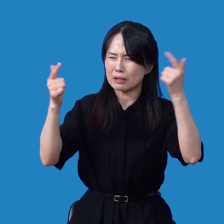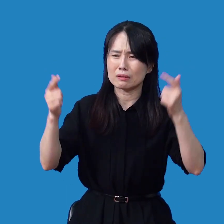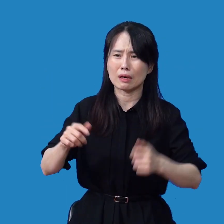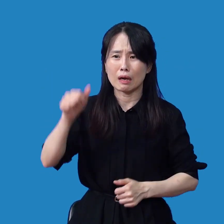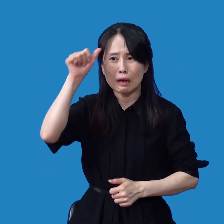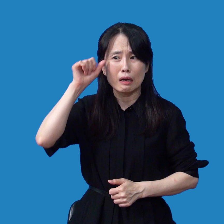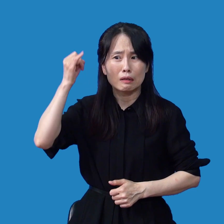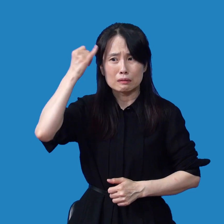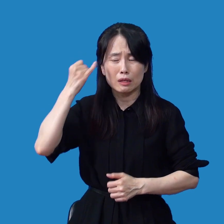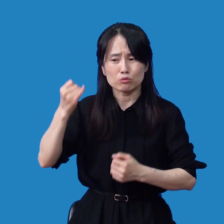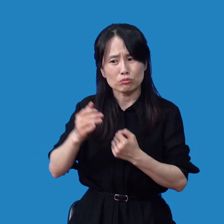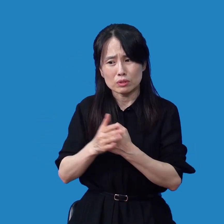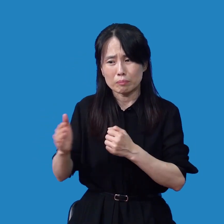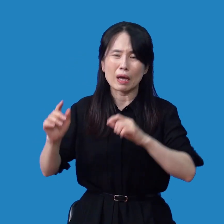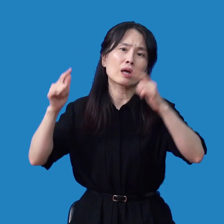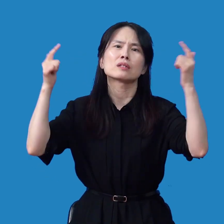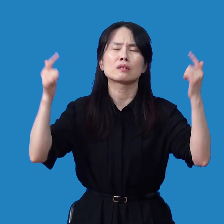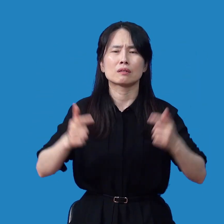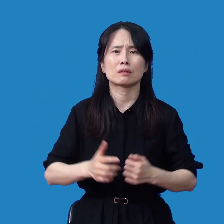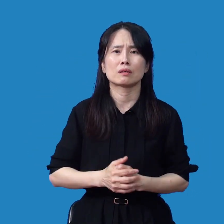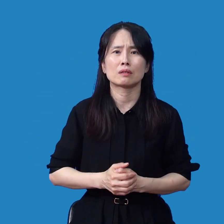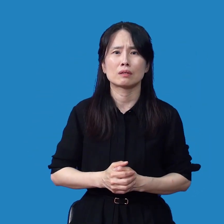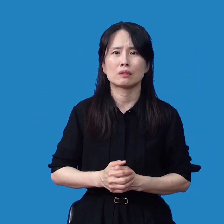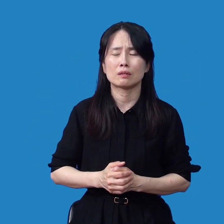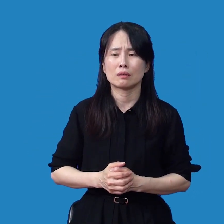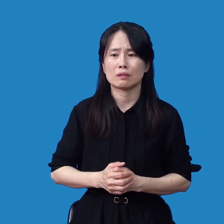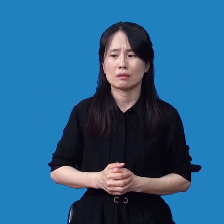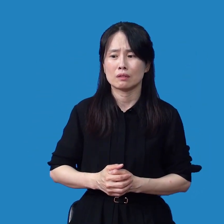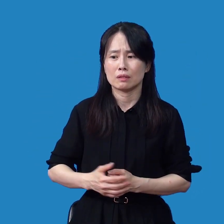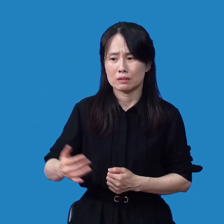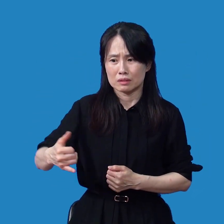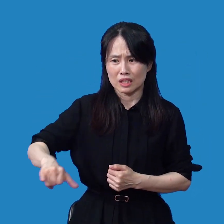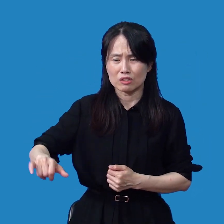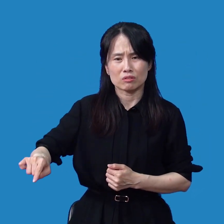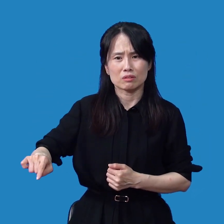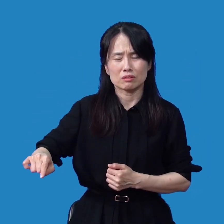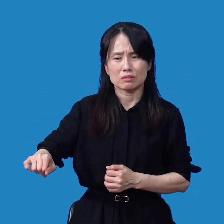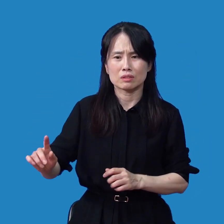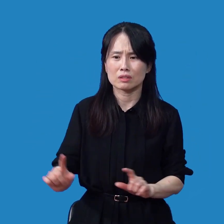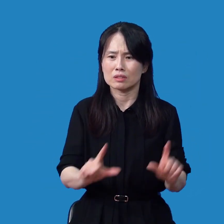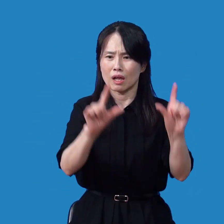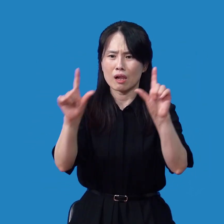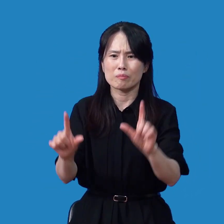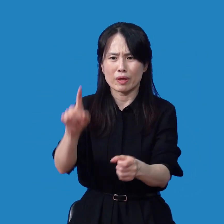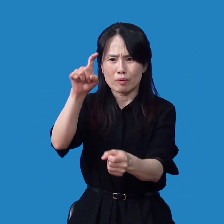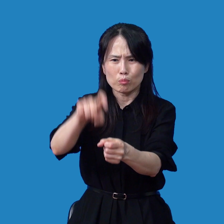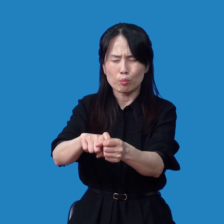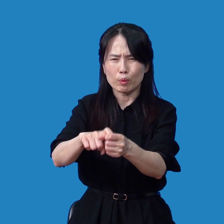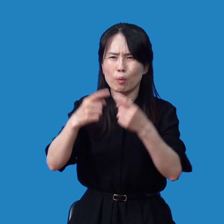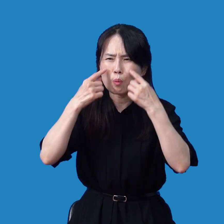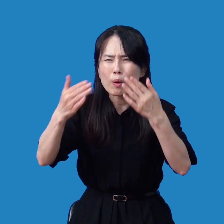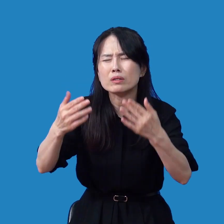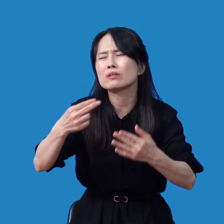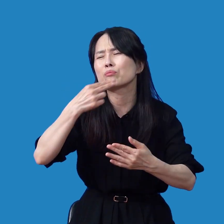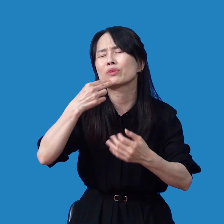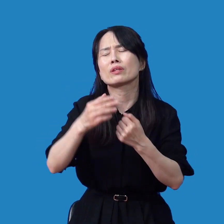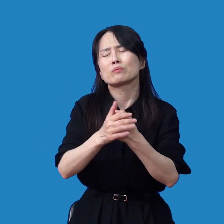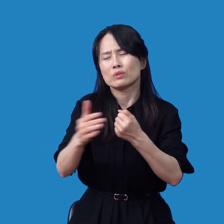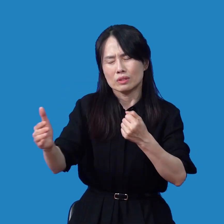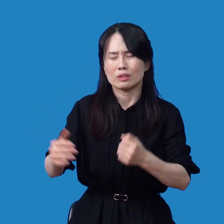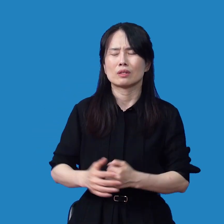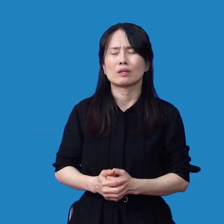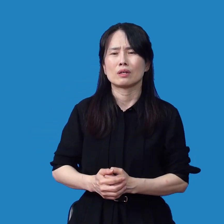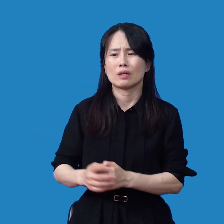사춘기를 만나서 꼭 그런 것이 아닙니다. 손에 흔들 깃발이 없기 때문에,